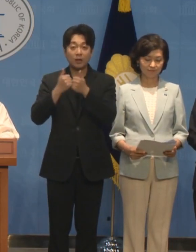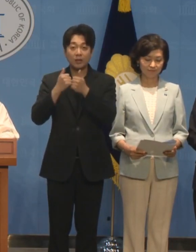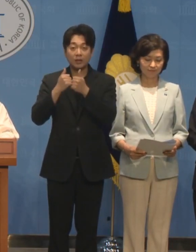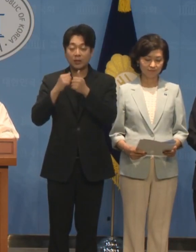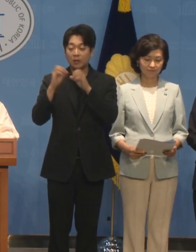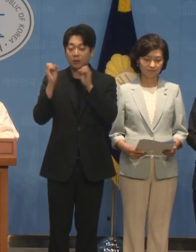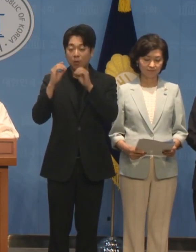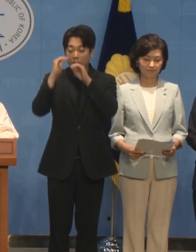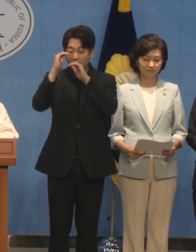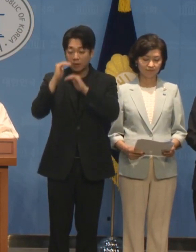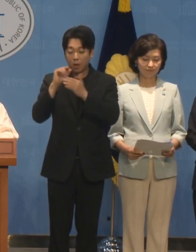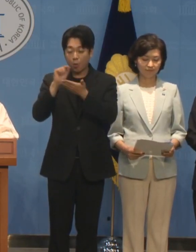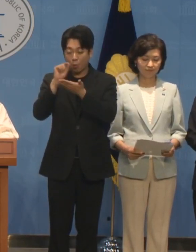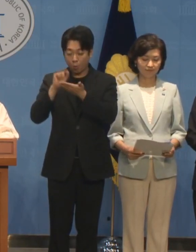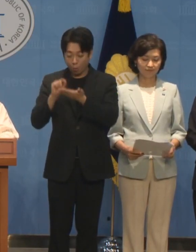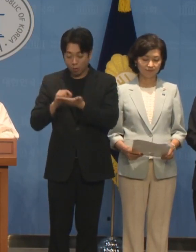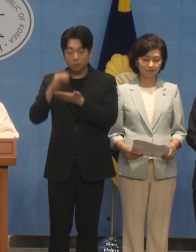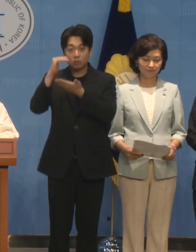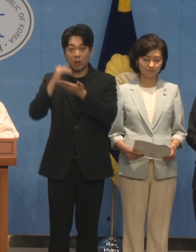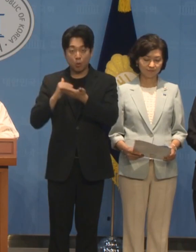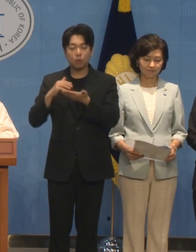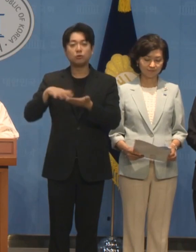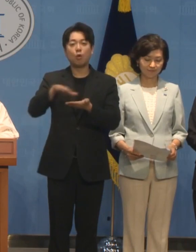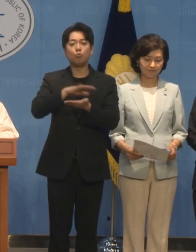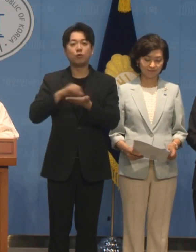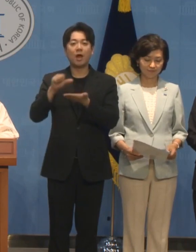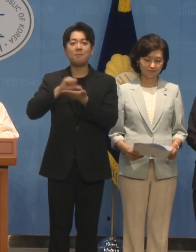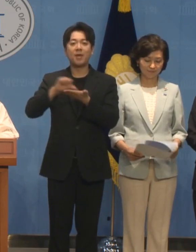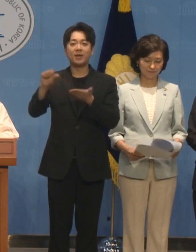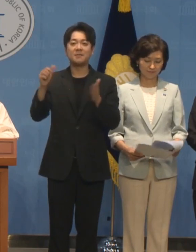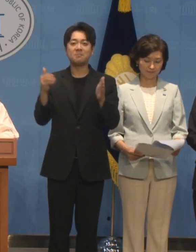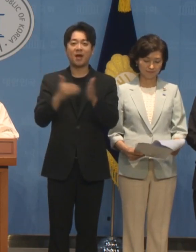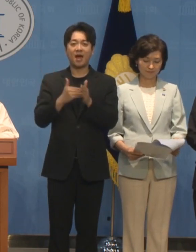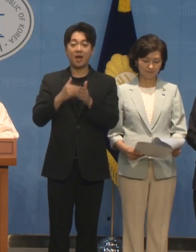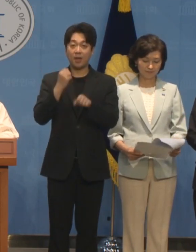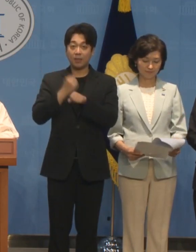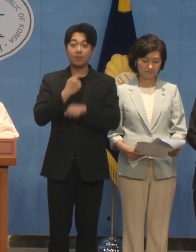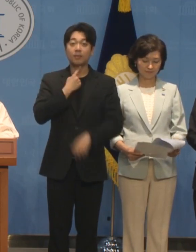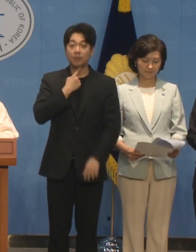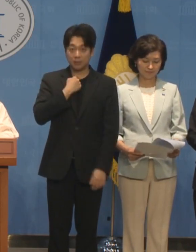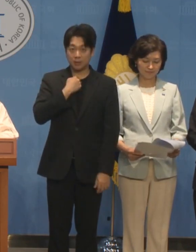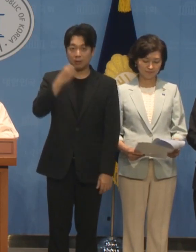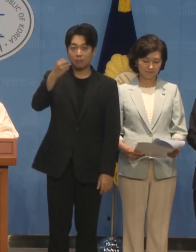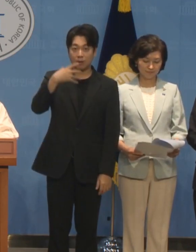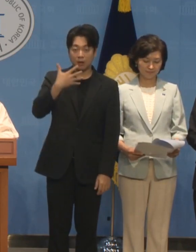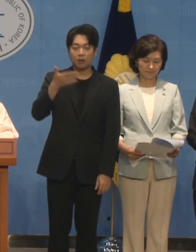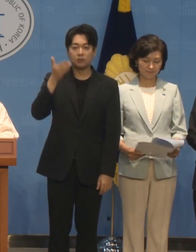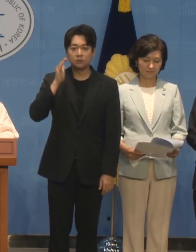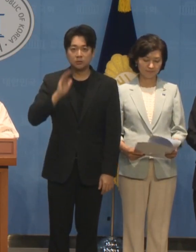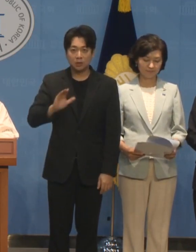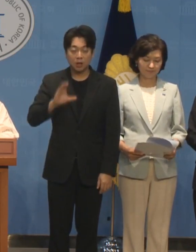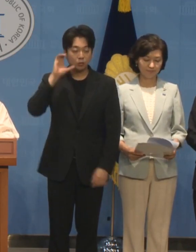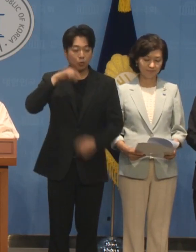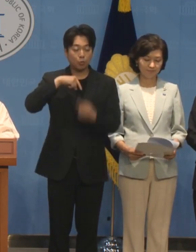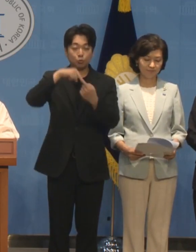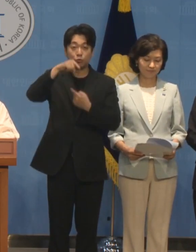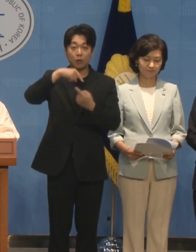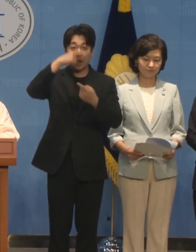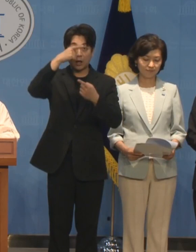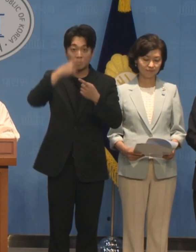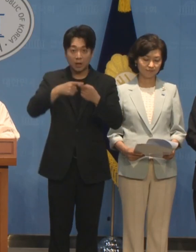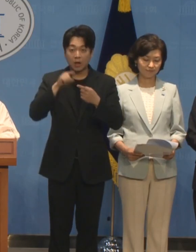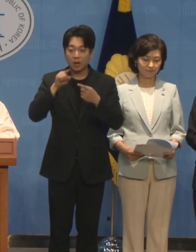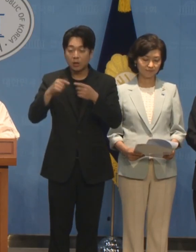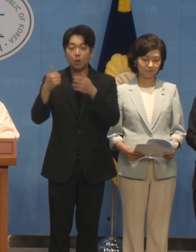참고한 자료는 모두 파기했다며 자료 제출을 거부했으나 막상 청문회에서 배정위원회